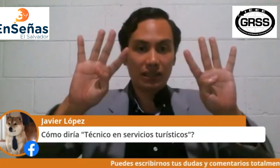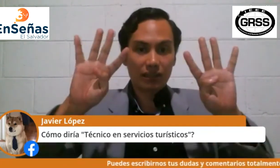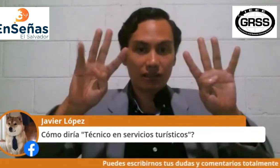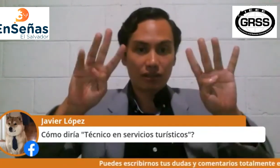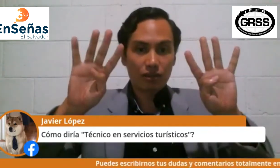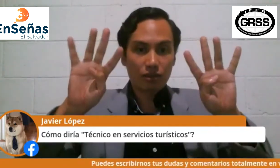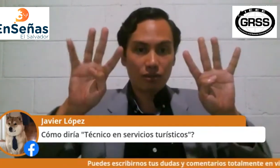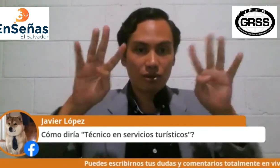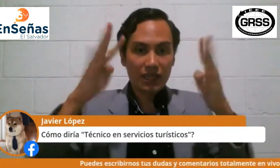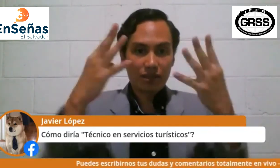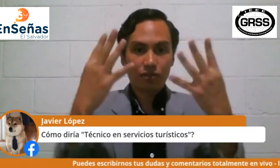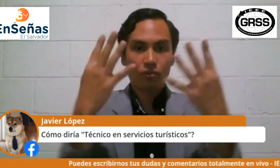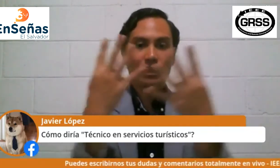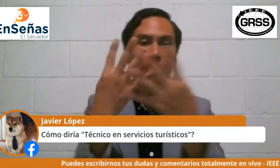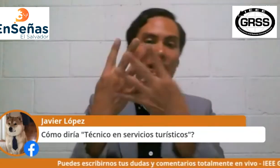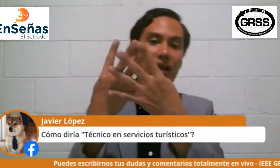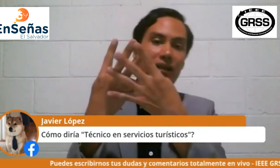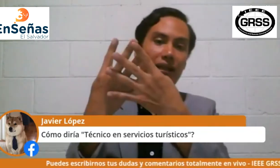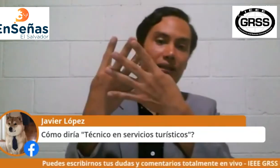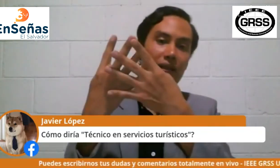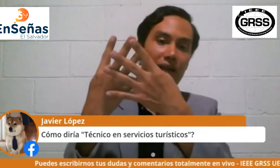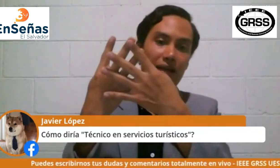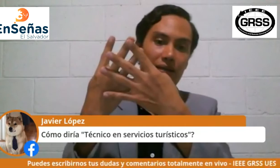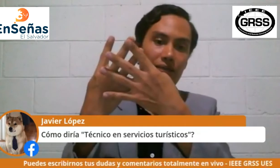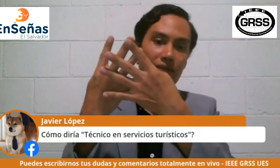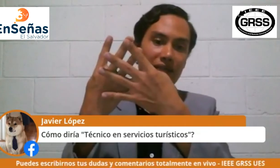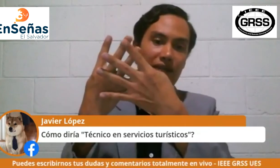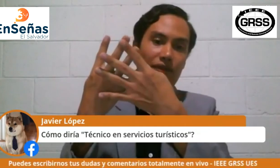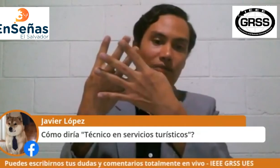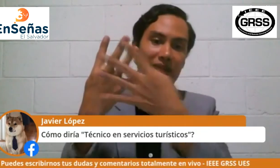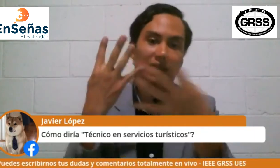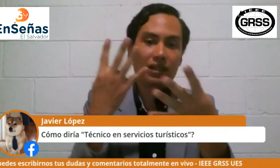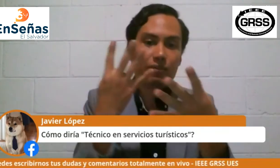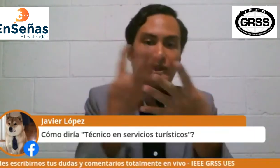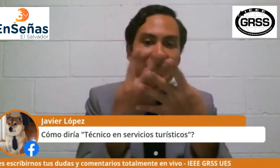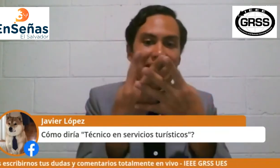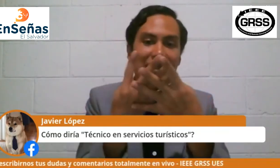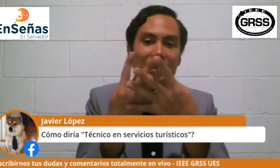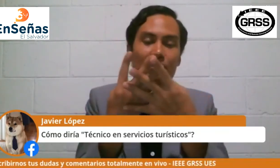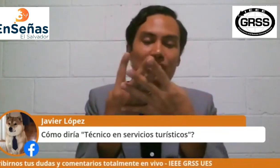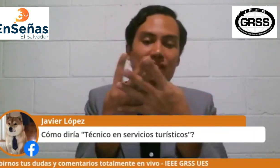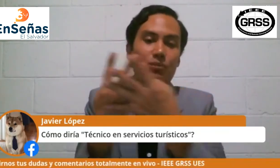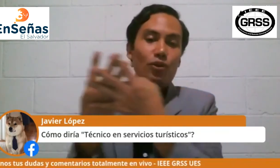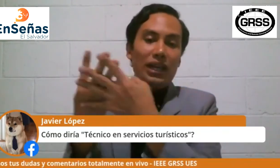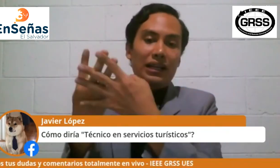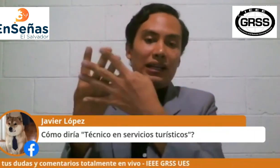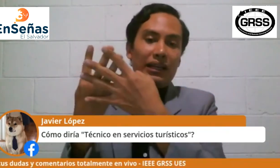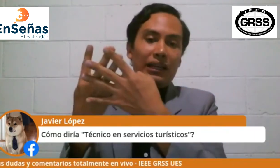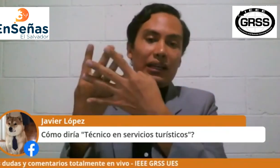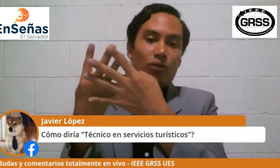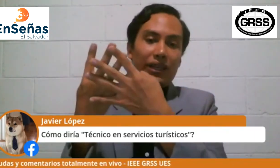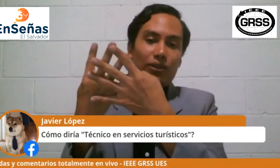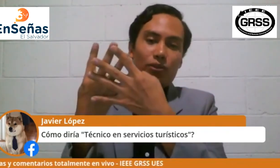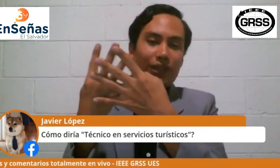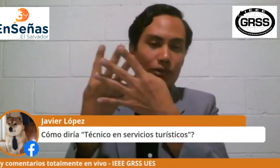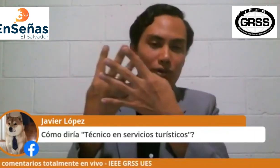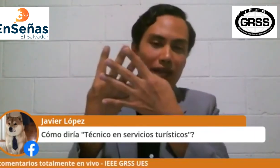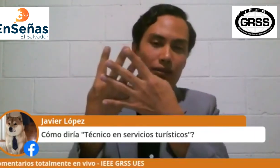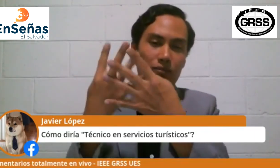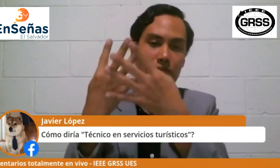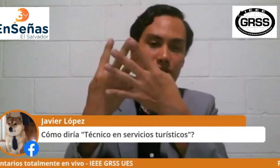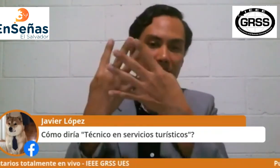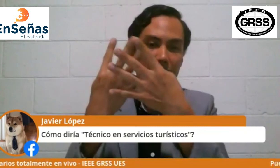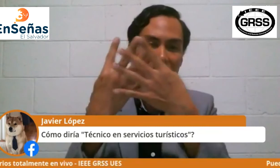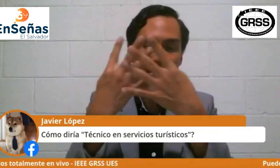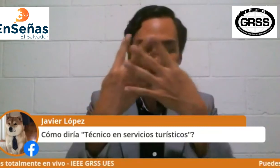Entonces, como estos cuatro acá y esta forma así, porque se hace o se simula el cuaderno